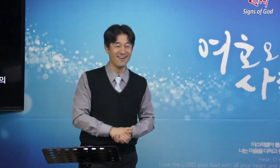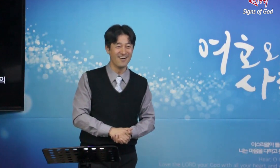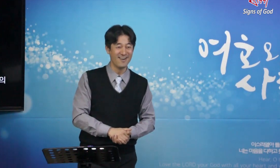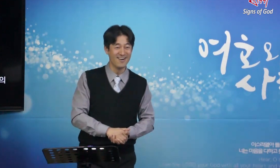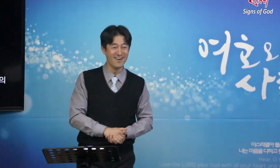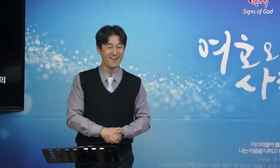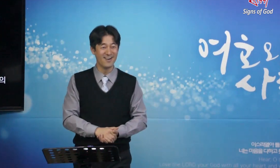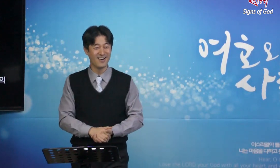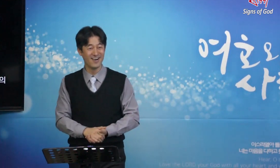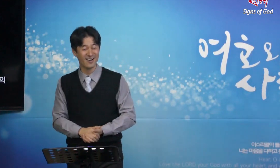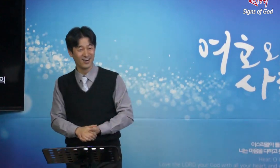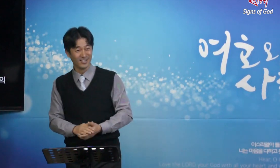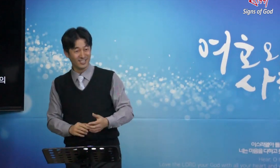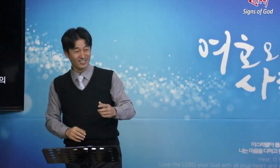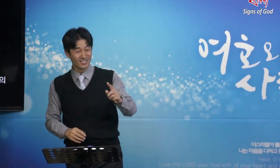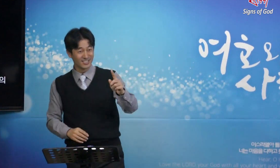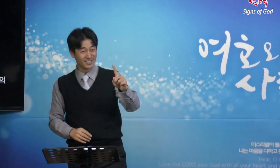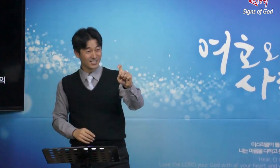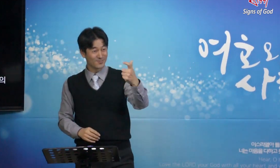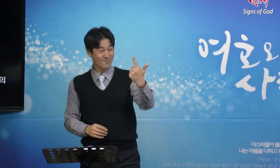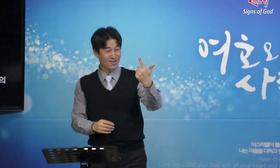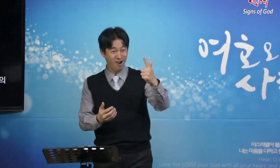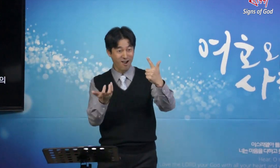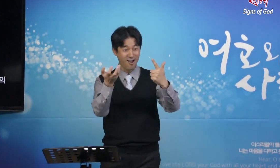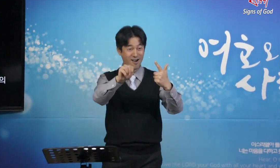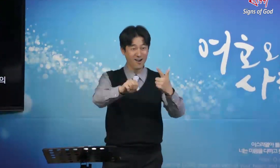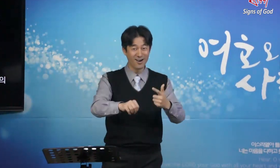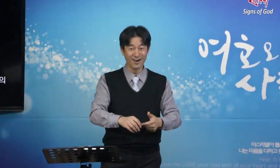따라 수많은 조회수가 있는 것이죠.